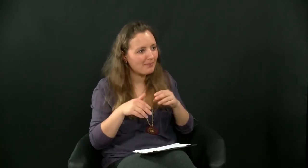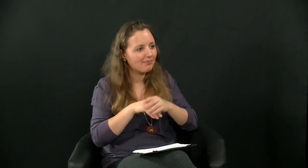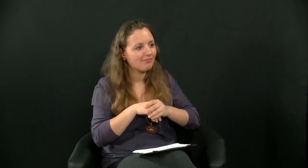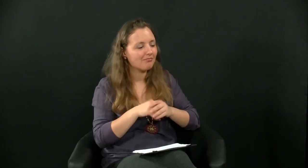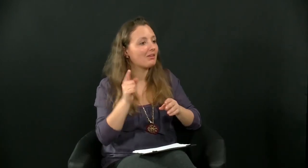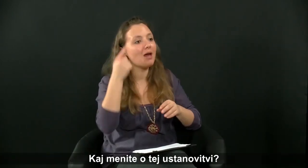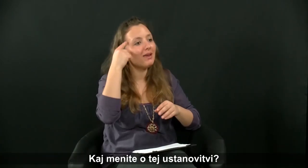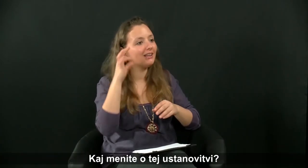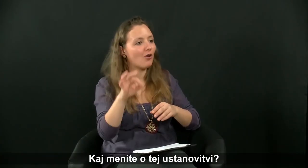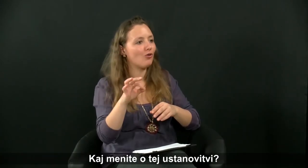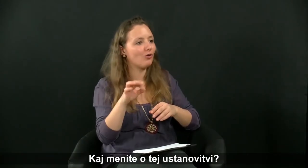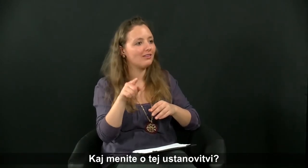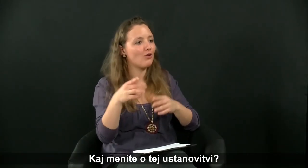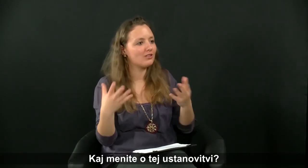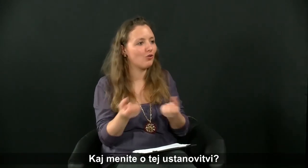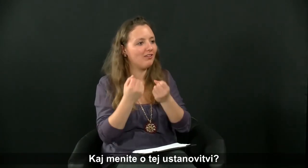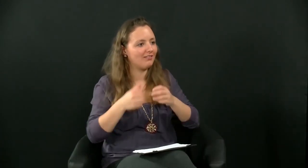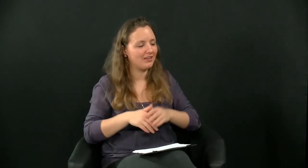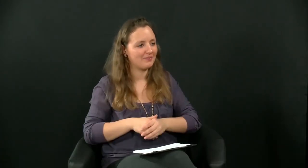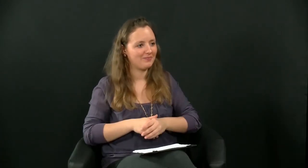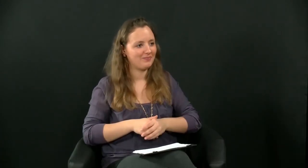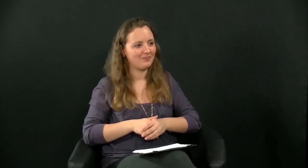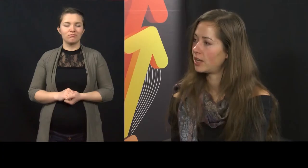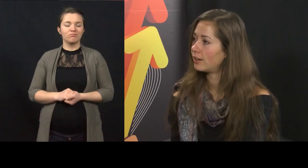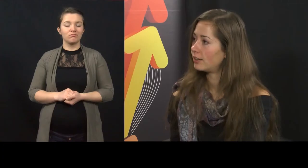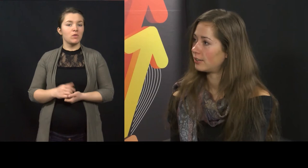slepe. Kaj menite o tej ustanovitvi?